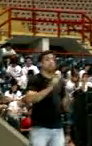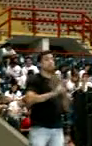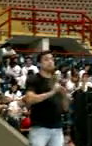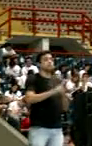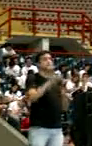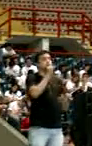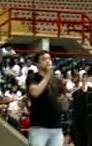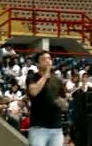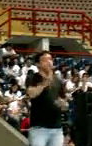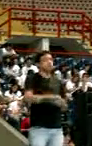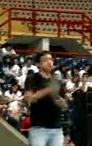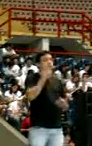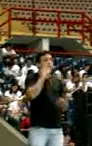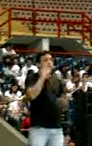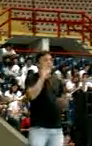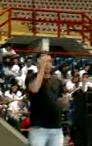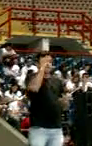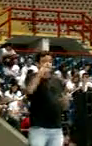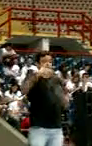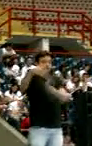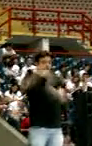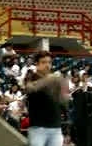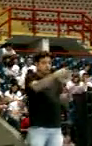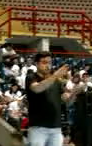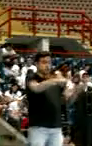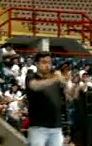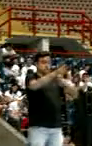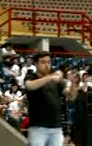controlar as rotas comerciais.